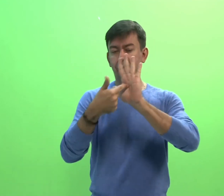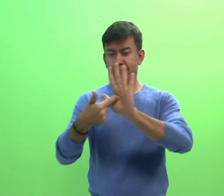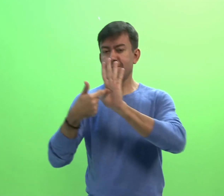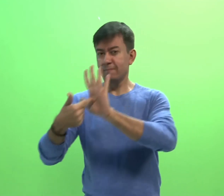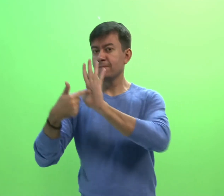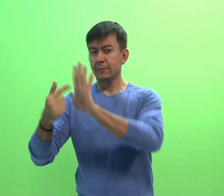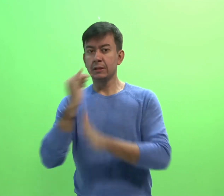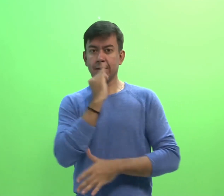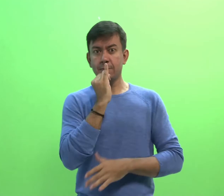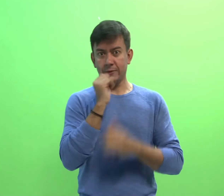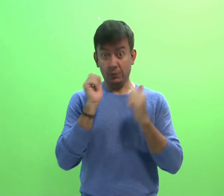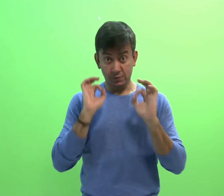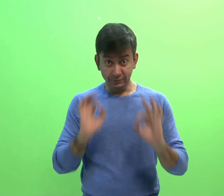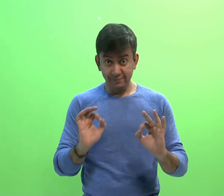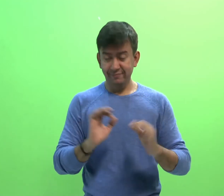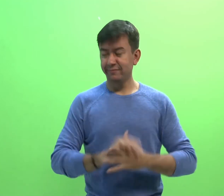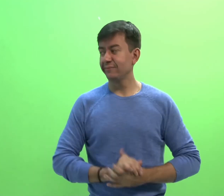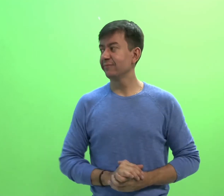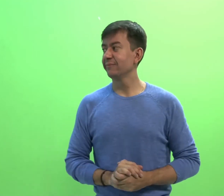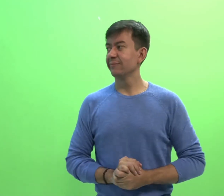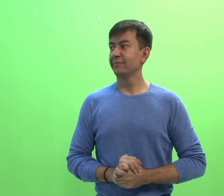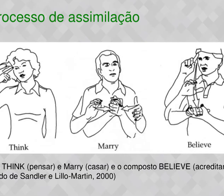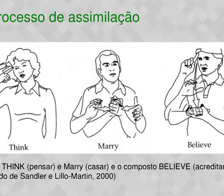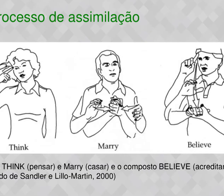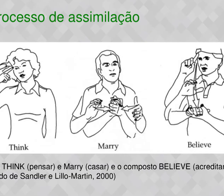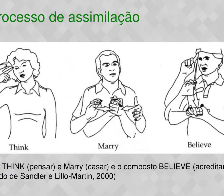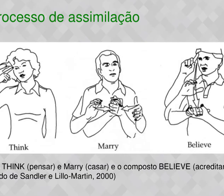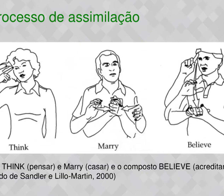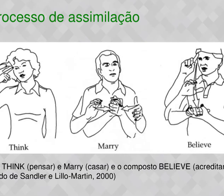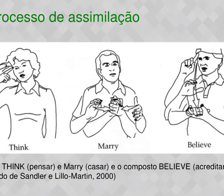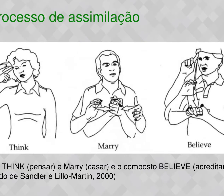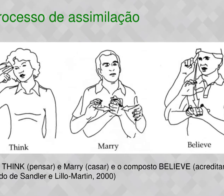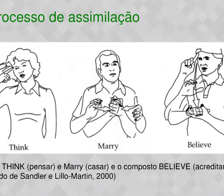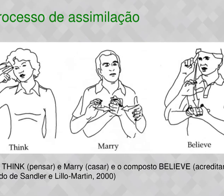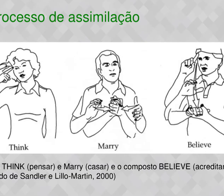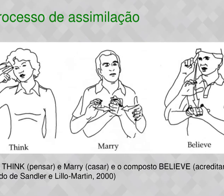ter. Será que tem? Eu vou mostrar N exemplos para vocês.